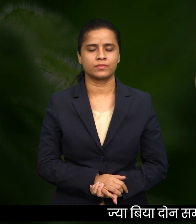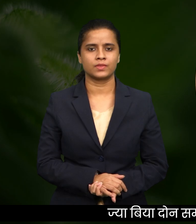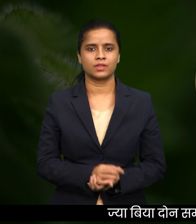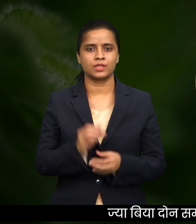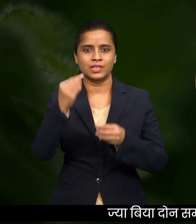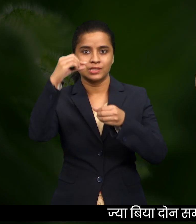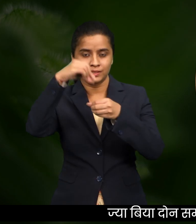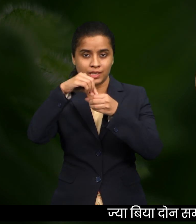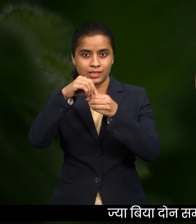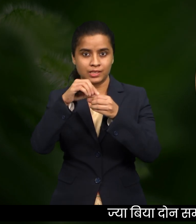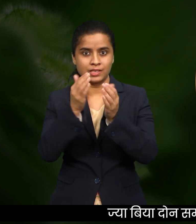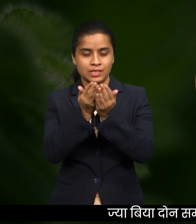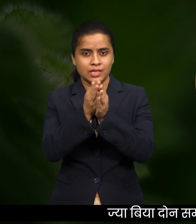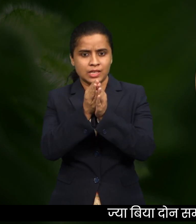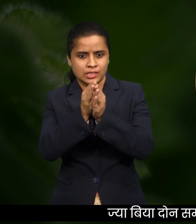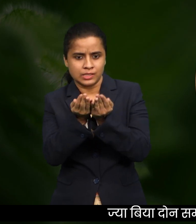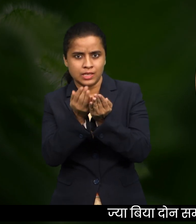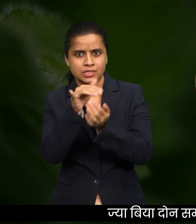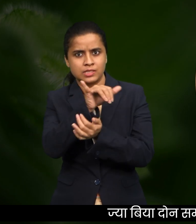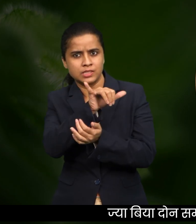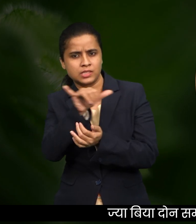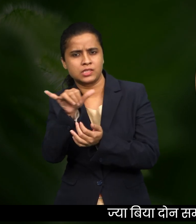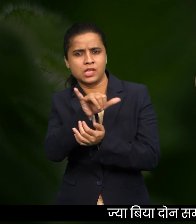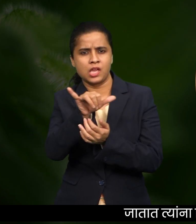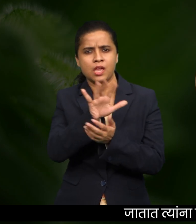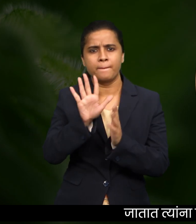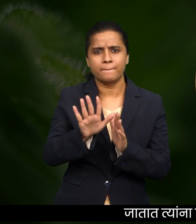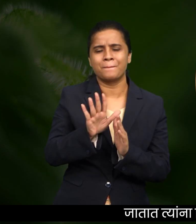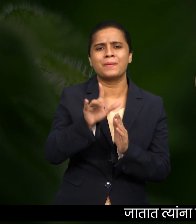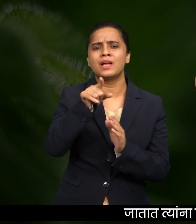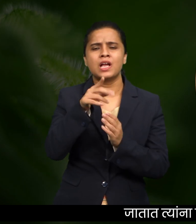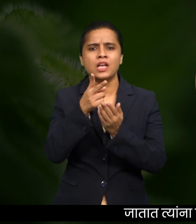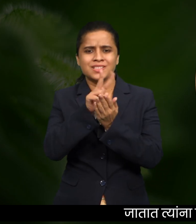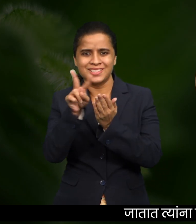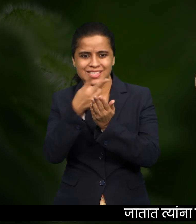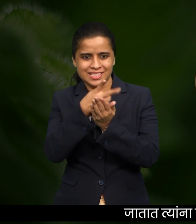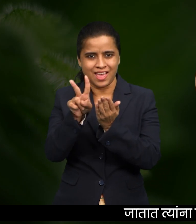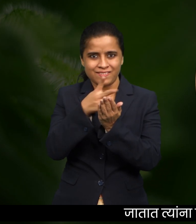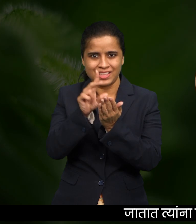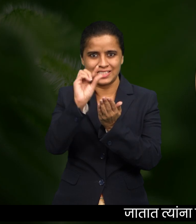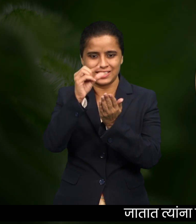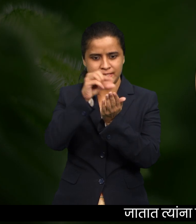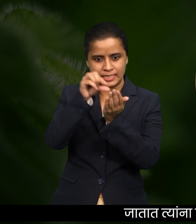ज्या बिया 2 समान भागांमध्ये विभागल्या जातात त्यांना द्विजाती बिया म्हणतात.